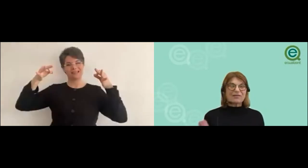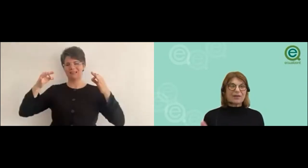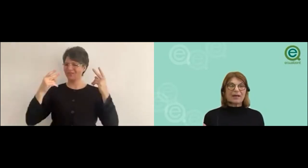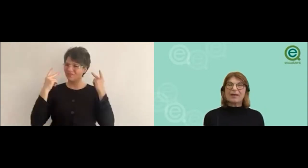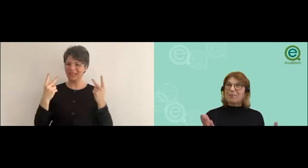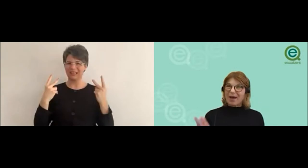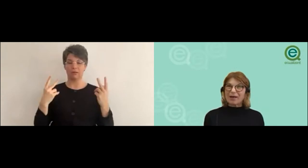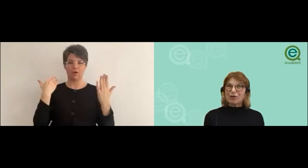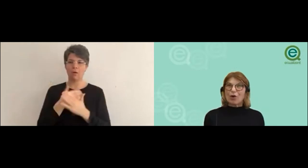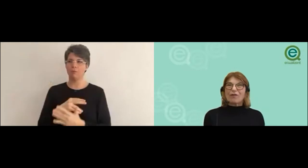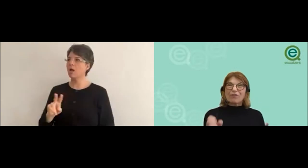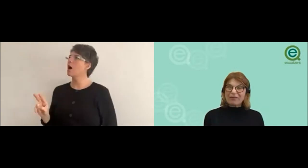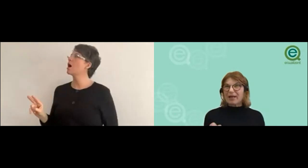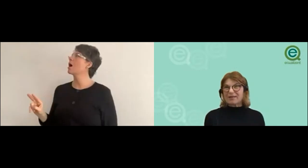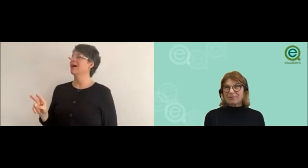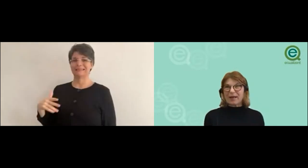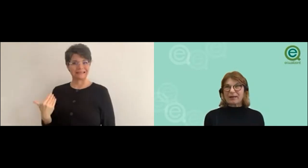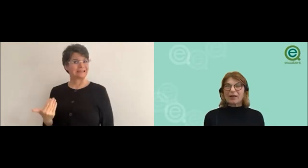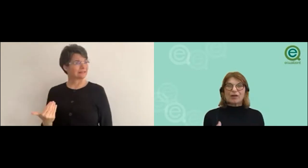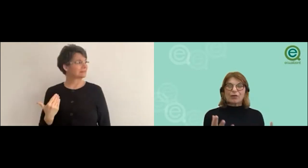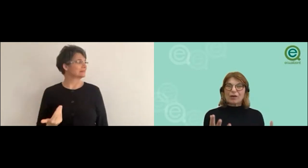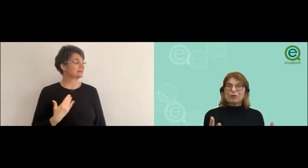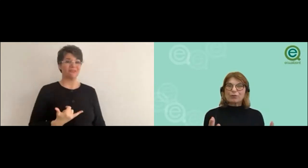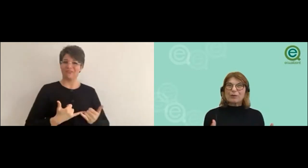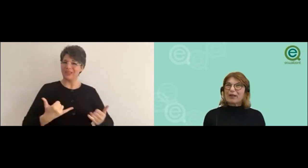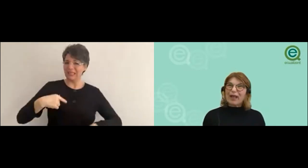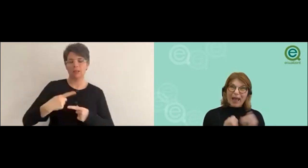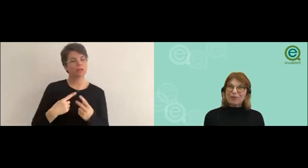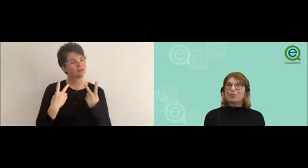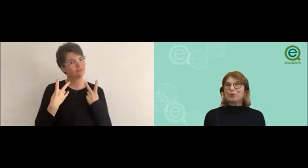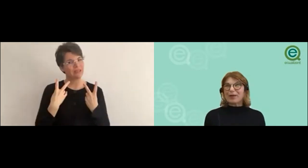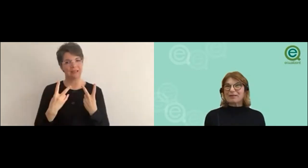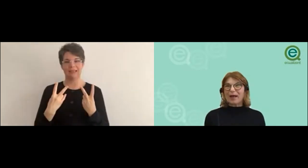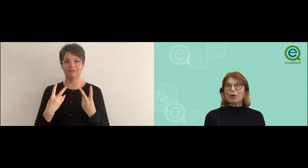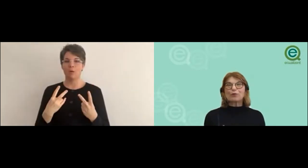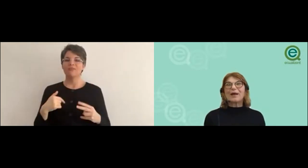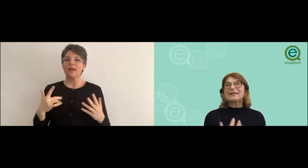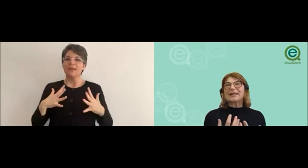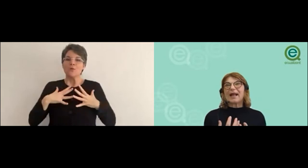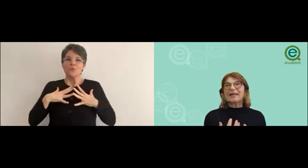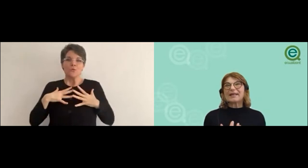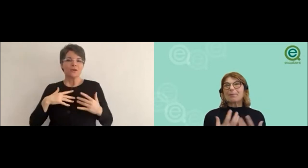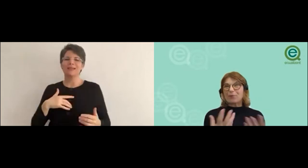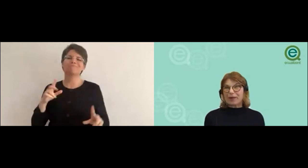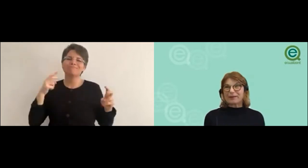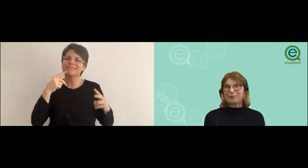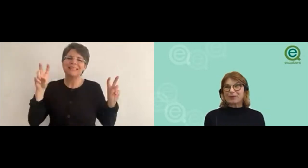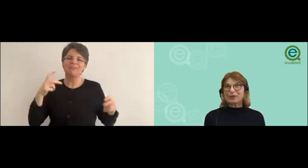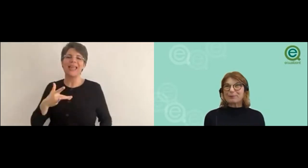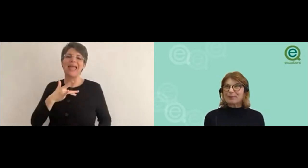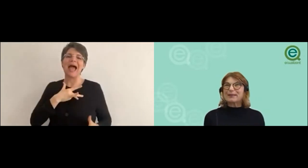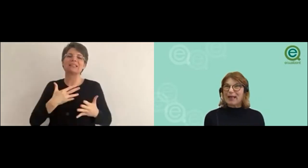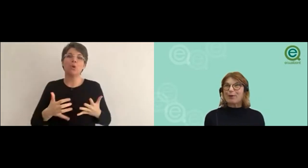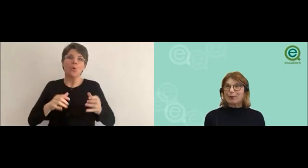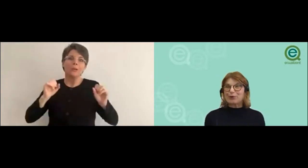was wir hier machen, wie wir es machen und mit welchem Herzblut wir es machen und was es denn alles geben wird, ja, so